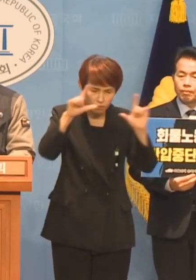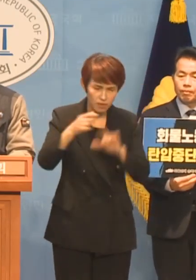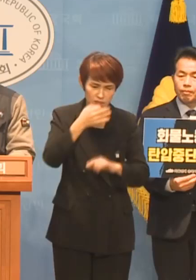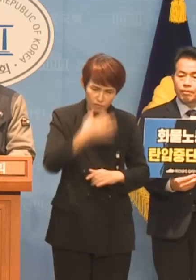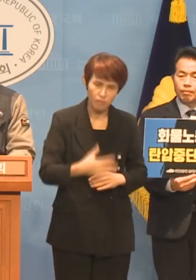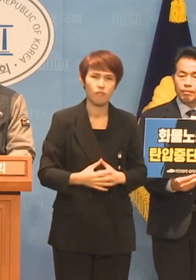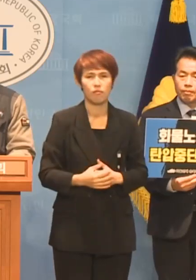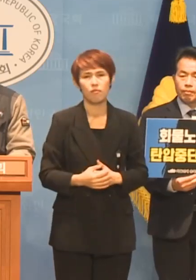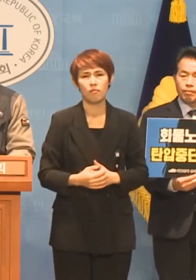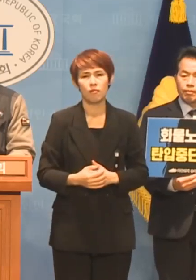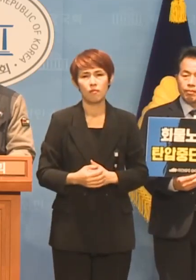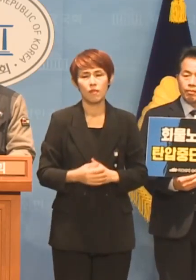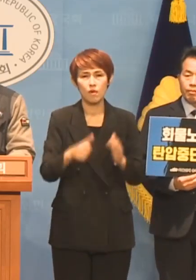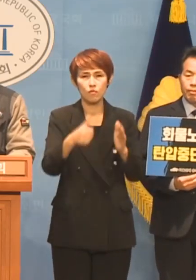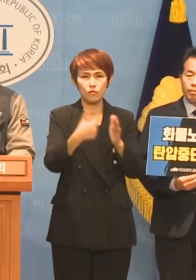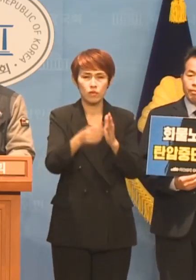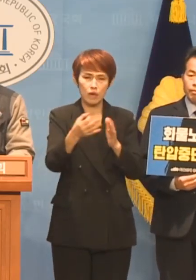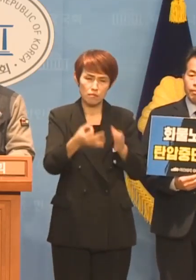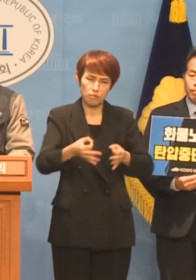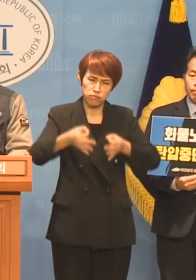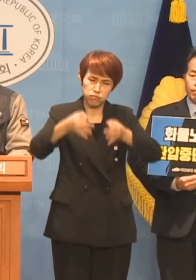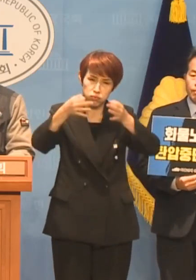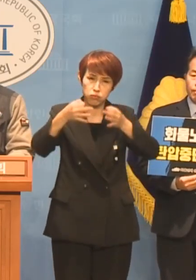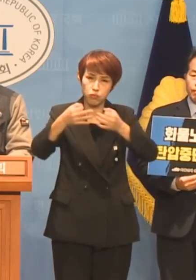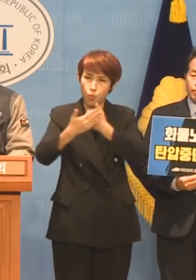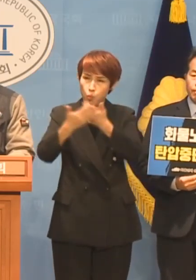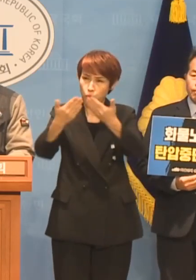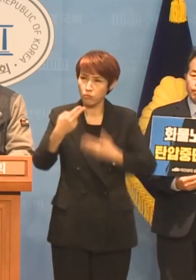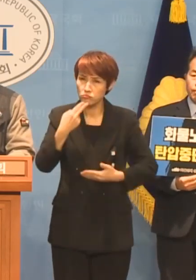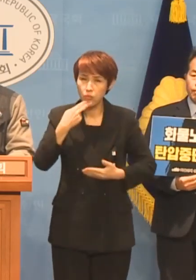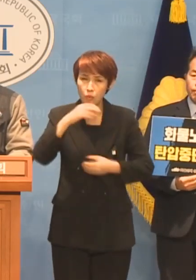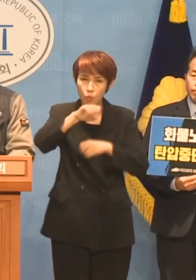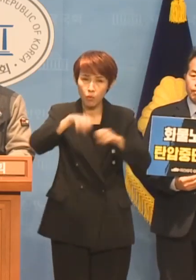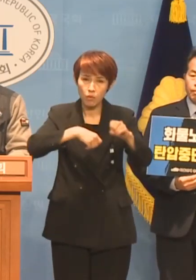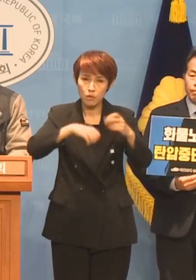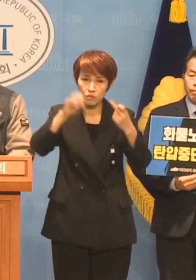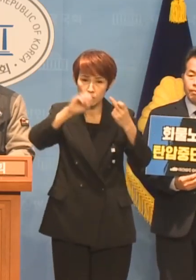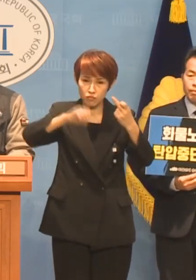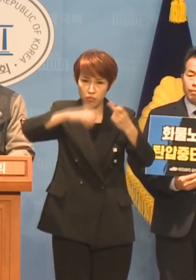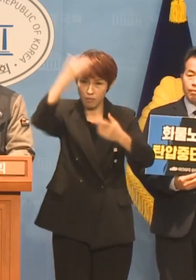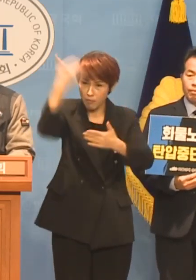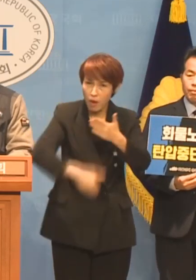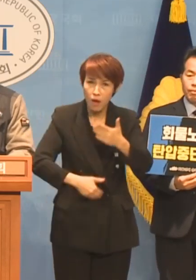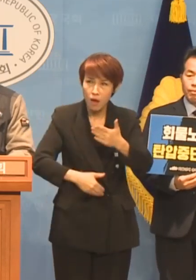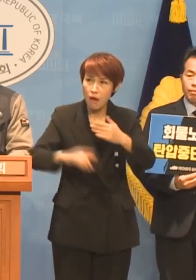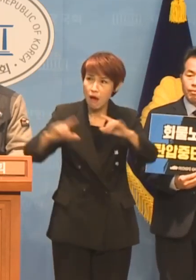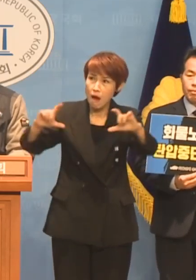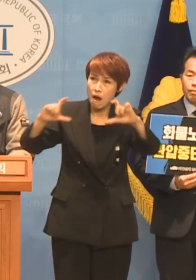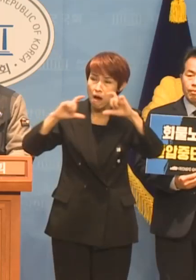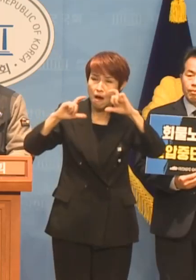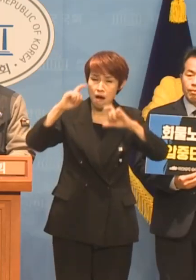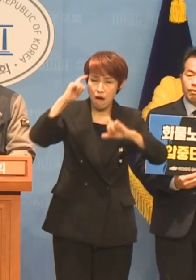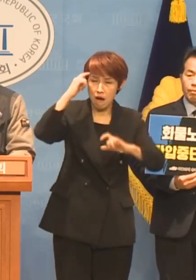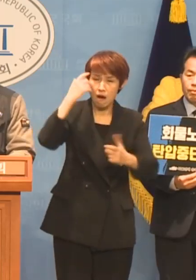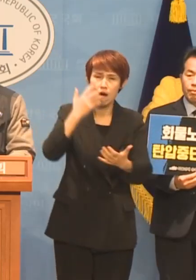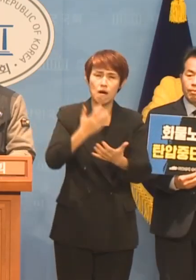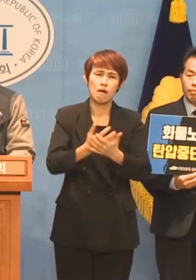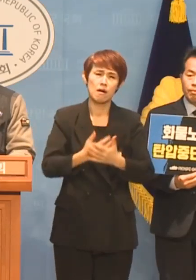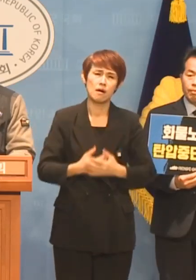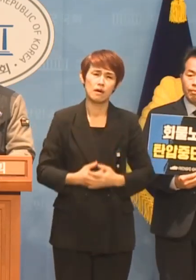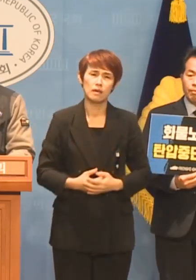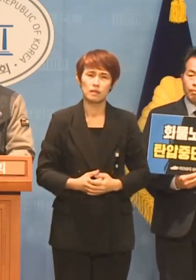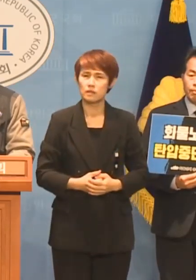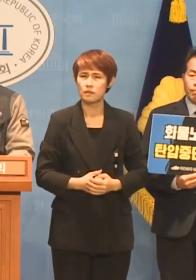상황입니다. 물가 인상을 반영하기는커녕 삭감이라니 그것도 1, 2%도 아니고 12%를 얘기하니 참으로 기가